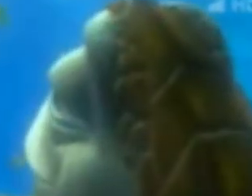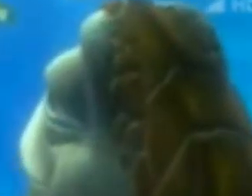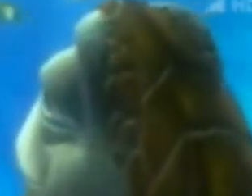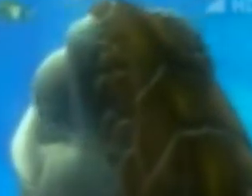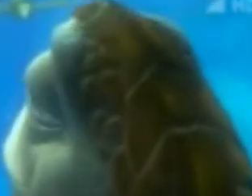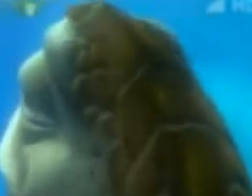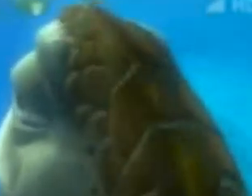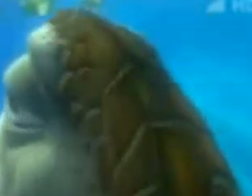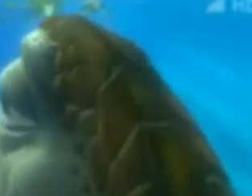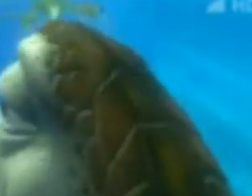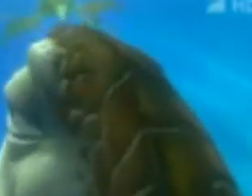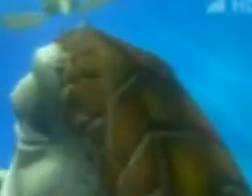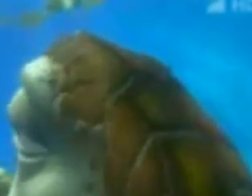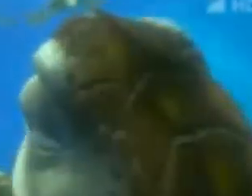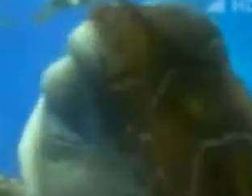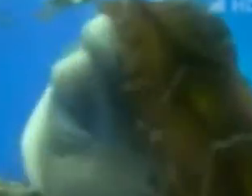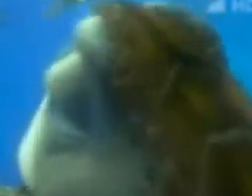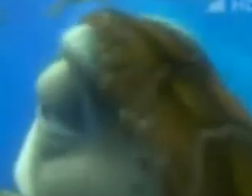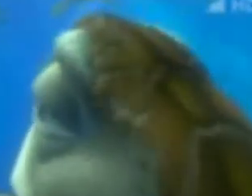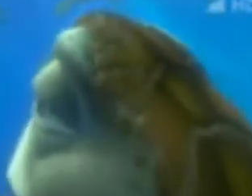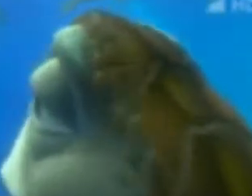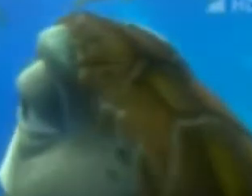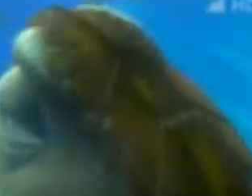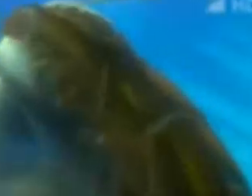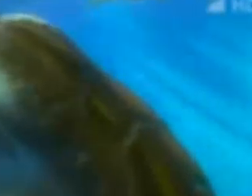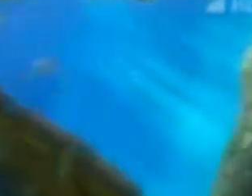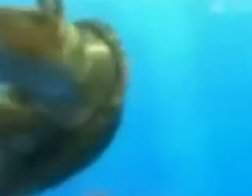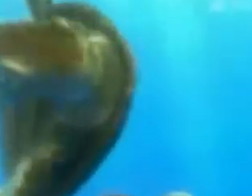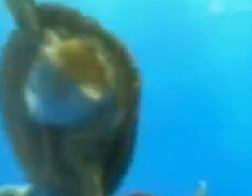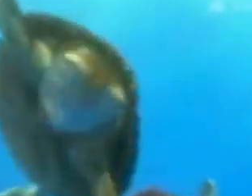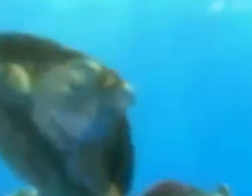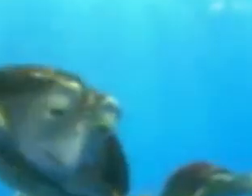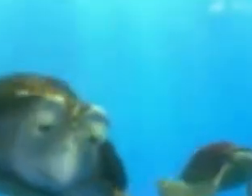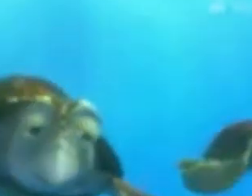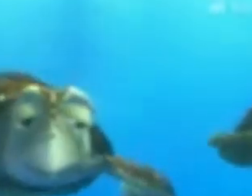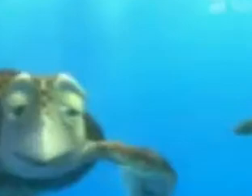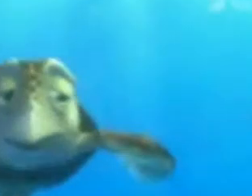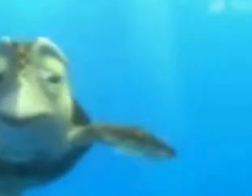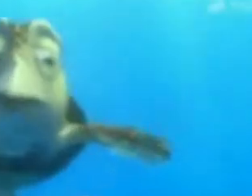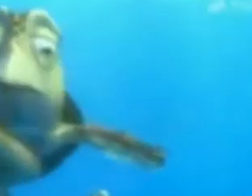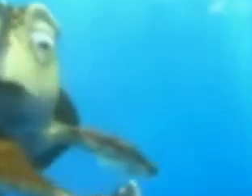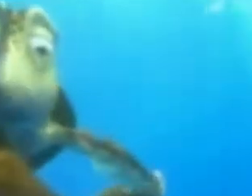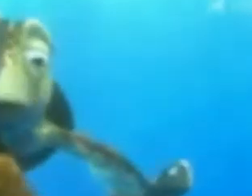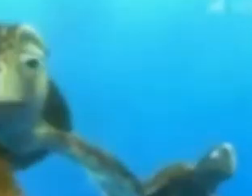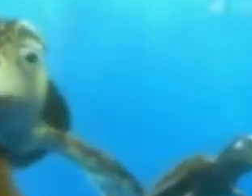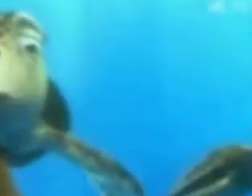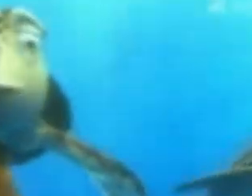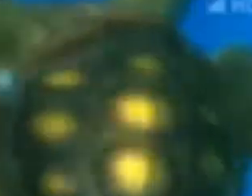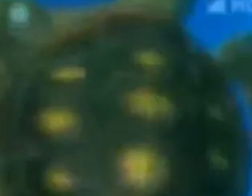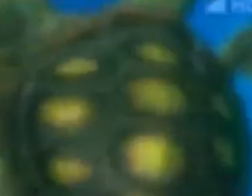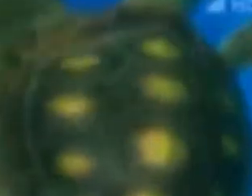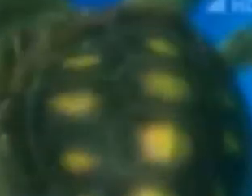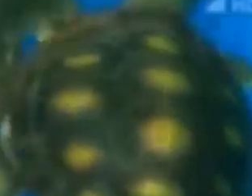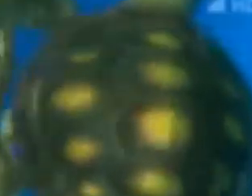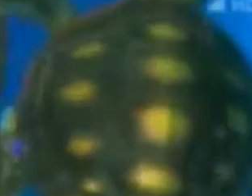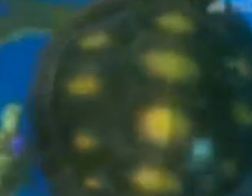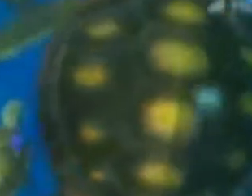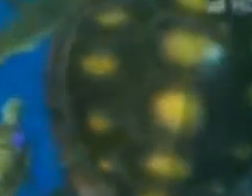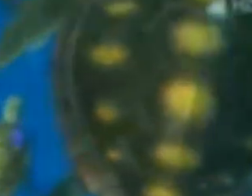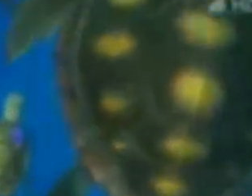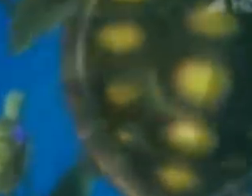Sydney. Dory! Dory, ela tá legal? Tá? A azulzinha? Tá no andar de baixo, irmão.